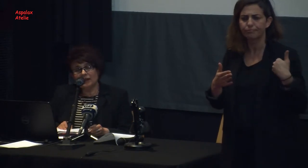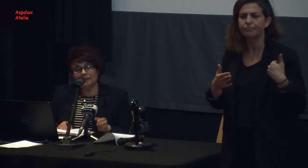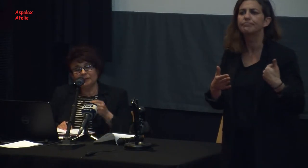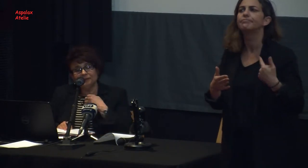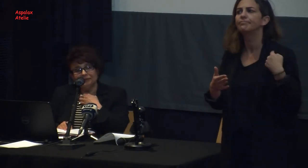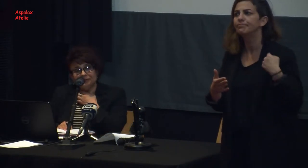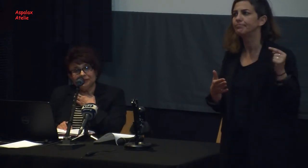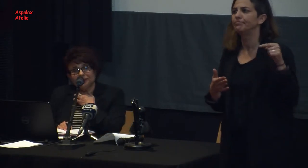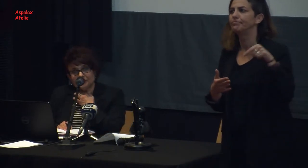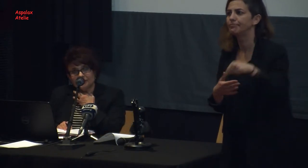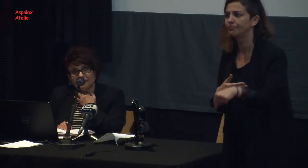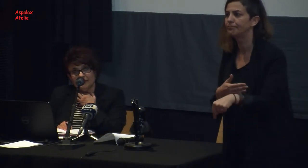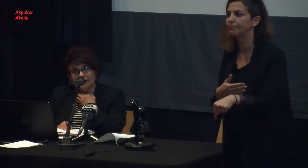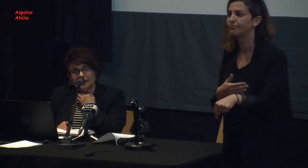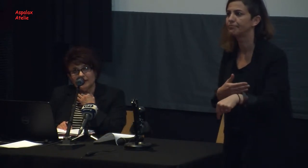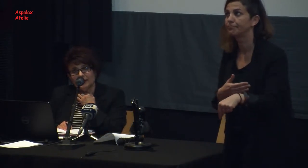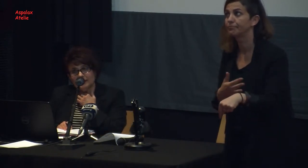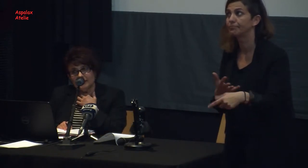βρέθηκα